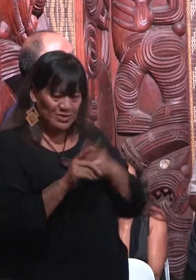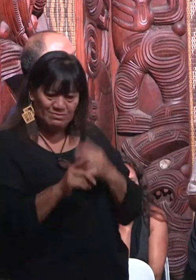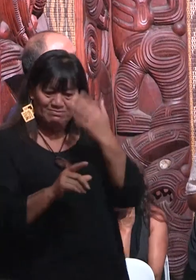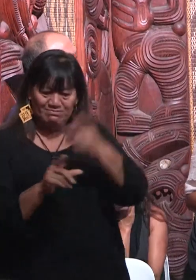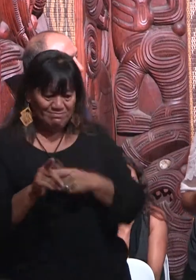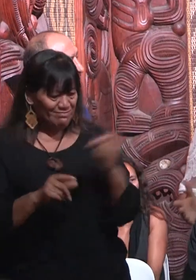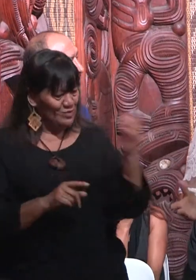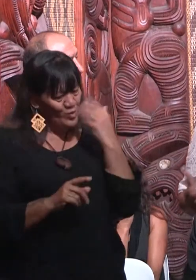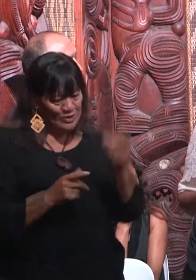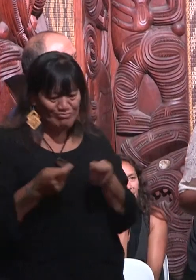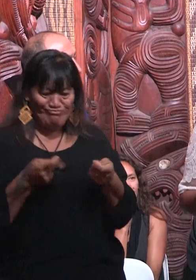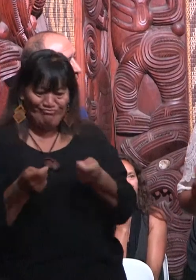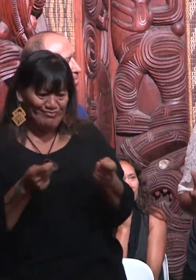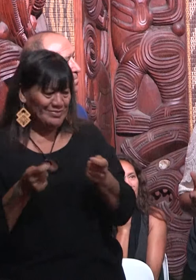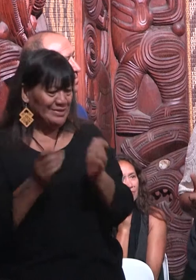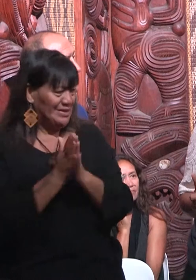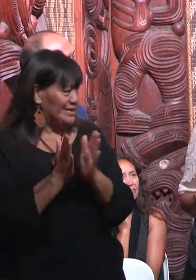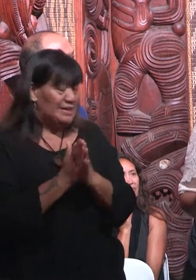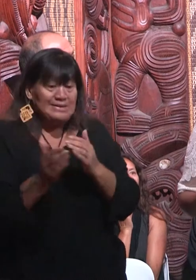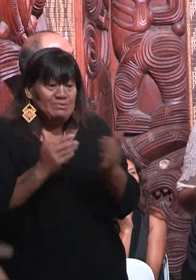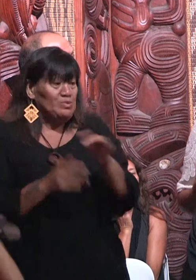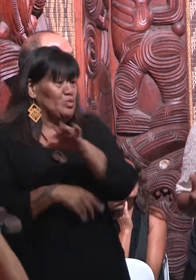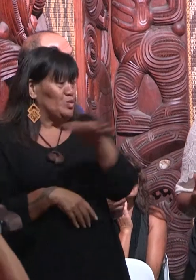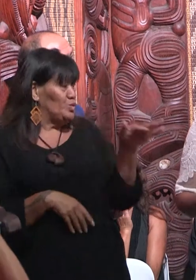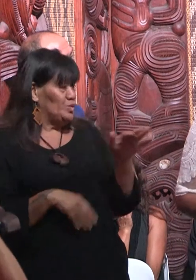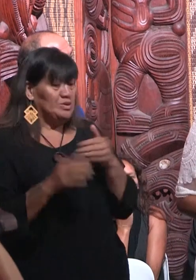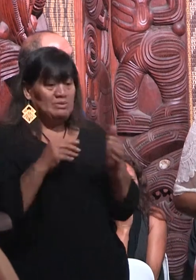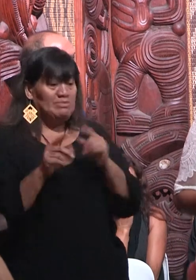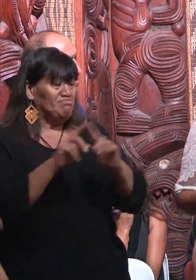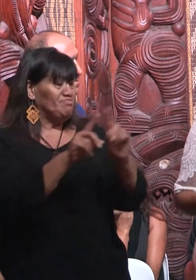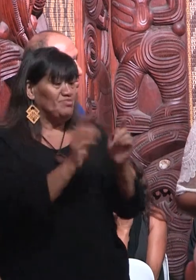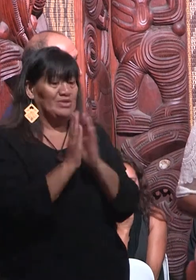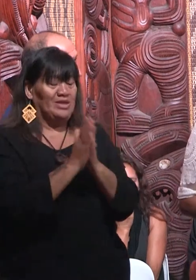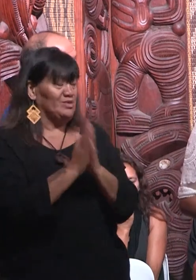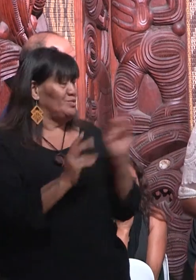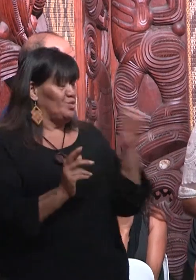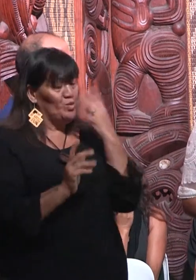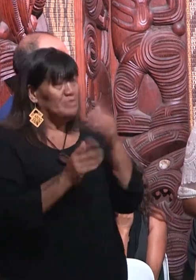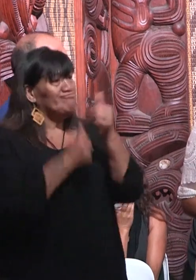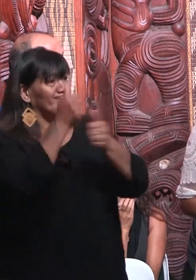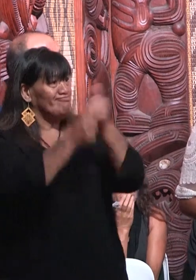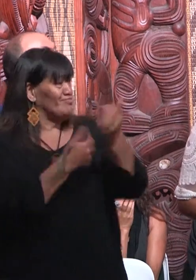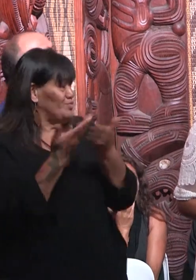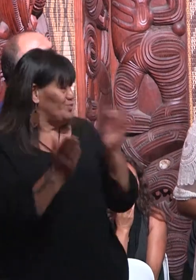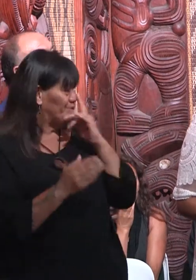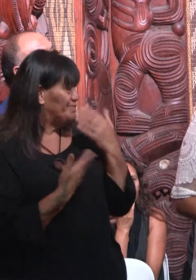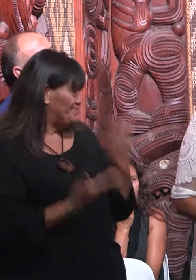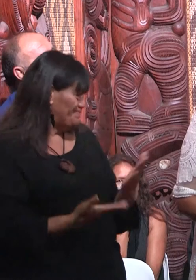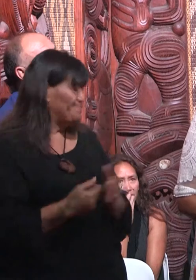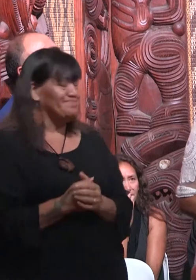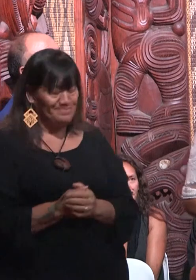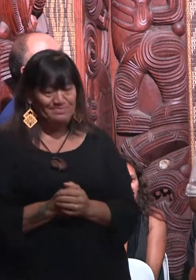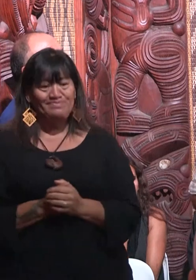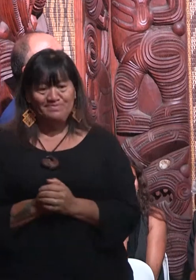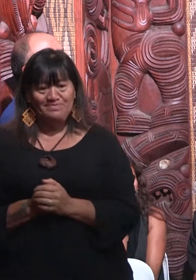tau e tuku nei a tātou katoa, ahatia kowai, ngā hāhi katoa, kia tuku i te whakamoemiti mo tātou katoa,